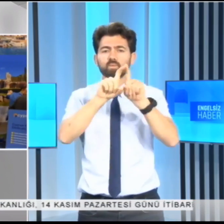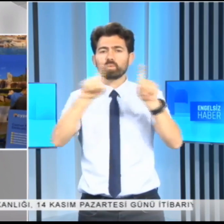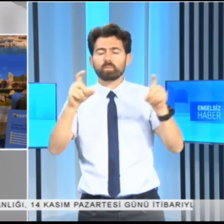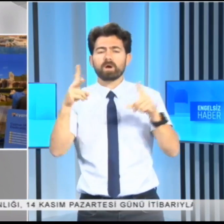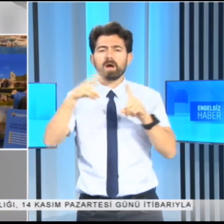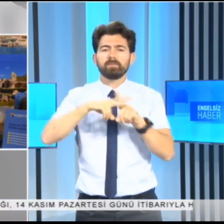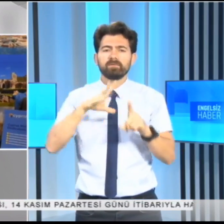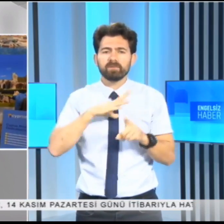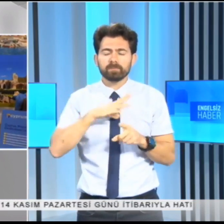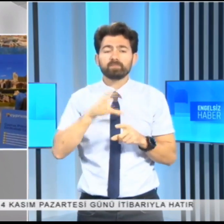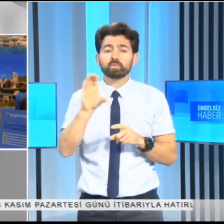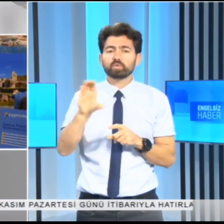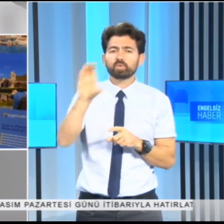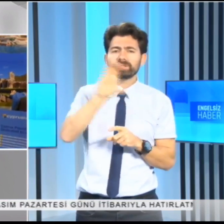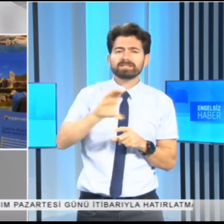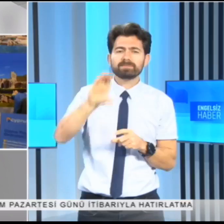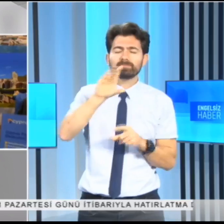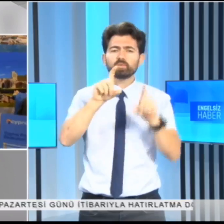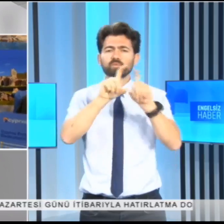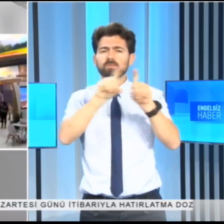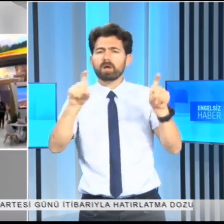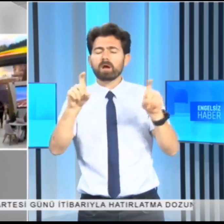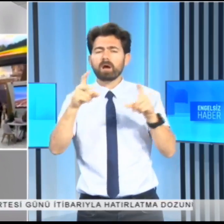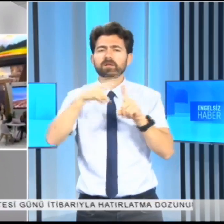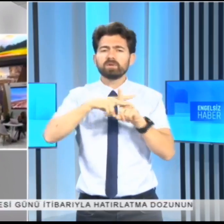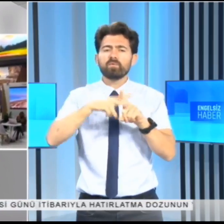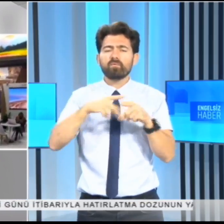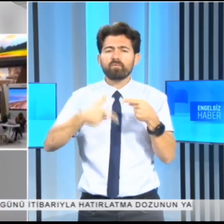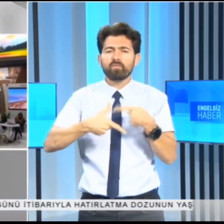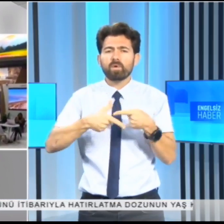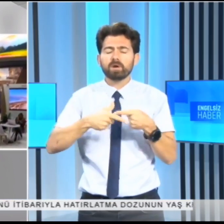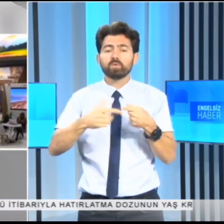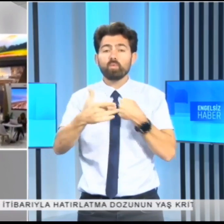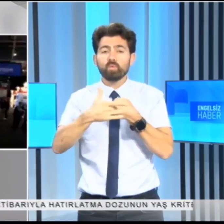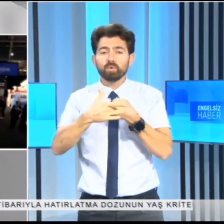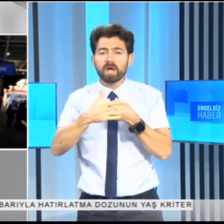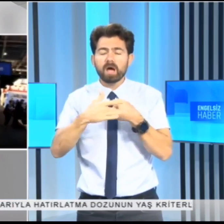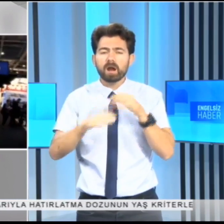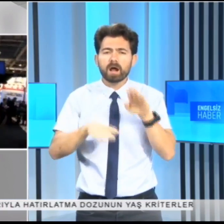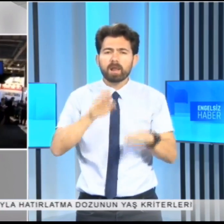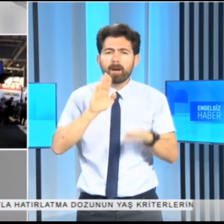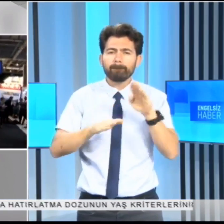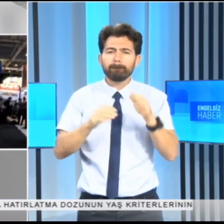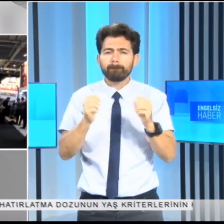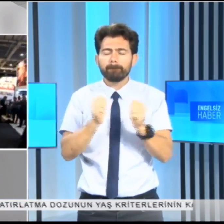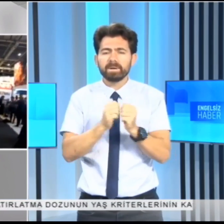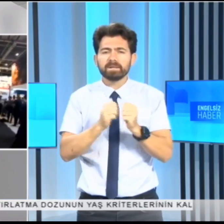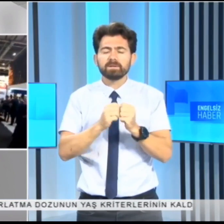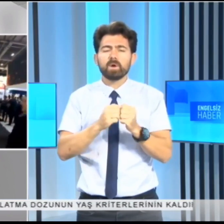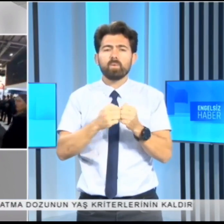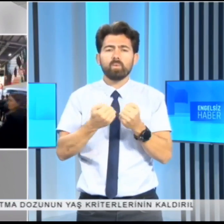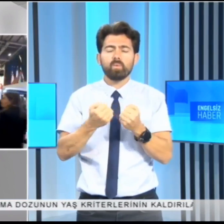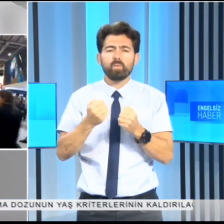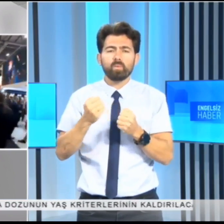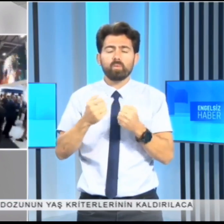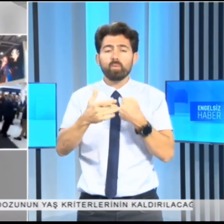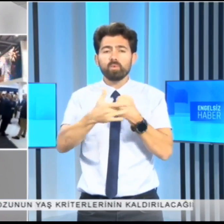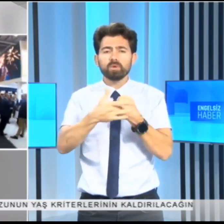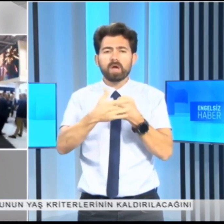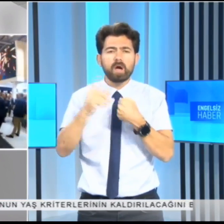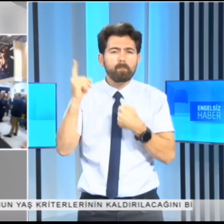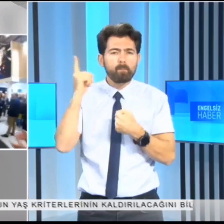Turizm paydaşlarının da katıldığı fuarda ülke tanıtımının yanı sıra ülkeye özgü